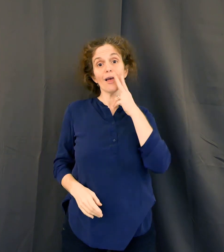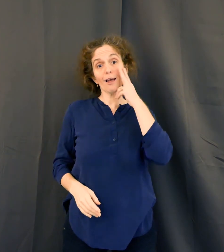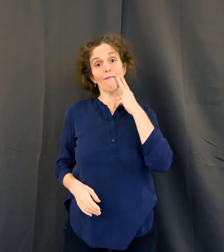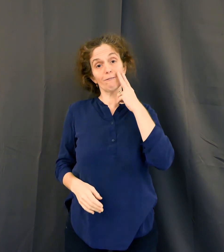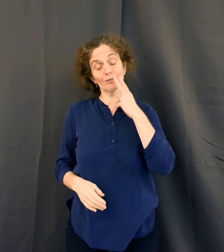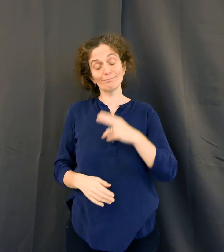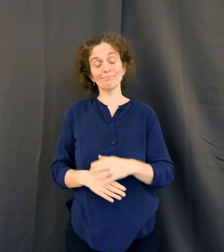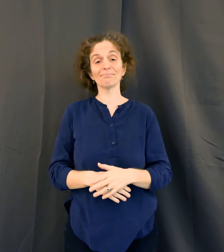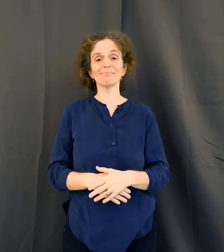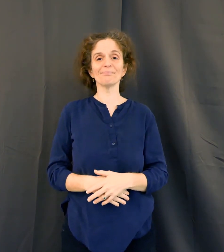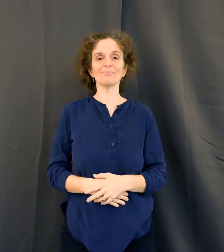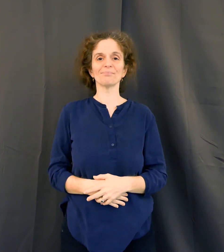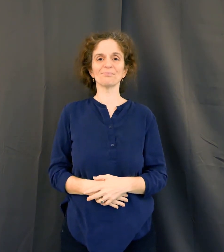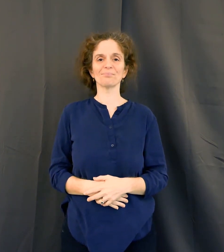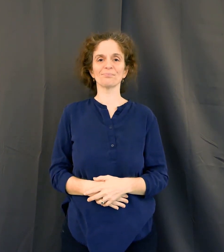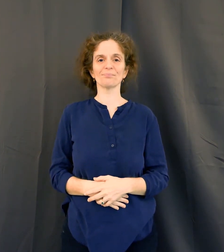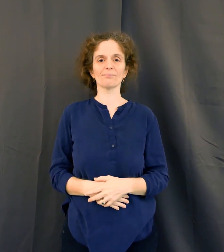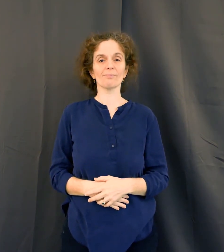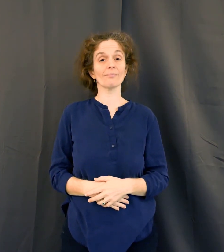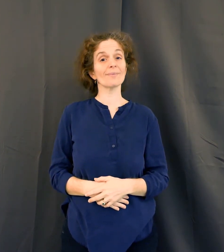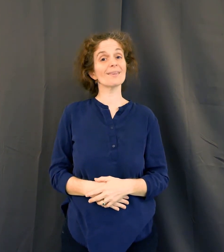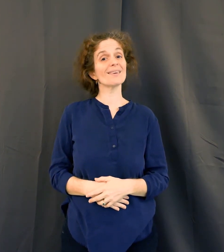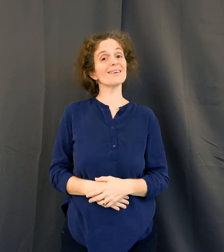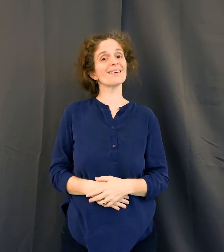Elle remonte ensuite au grenier et descend à la cave.